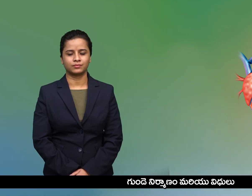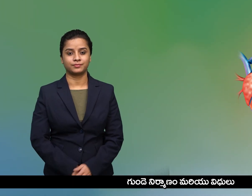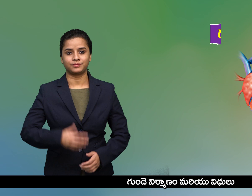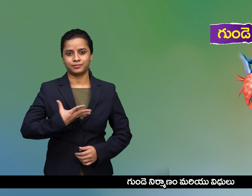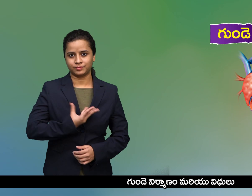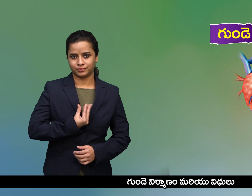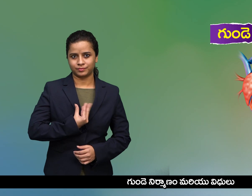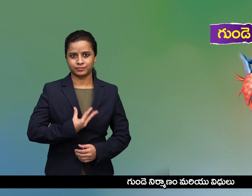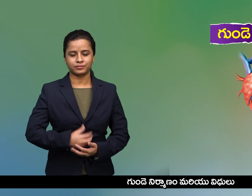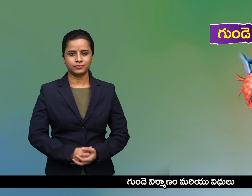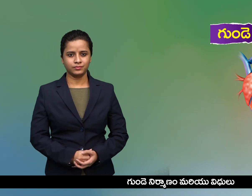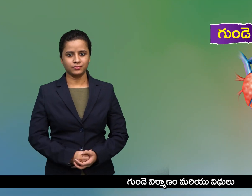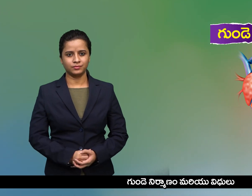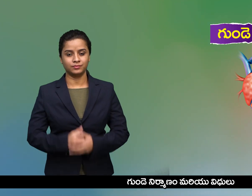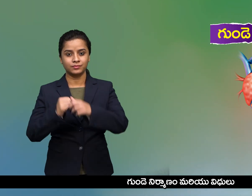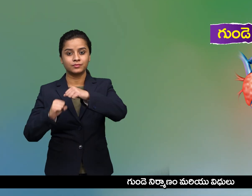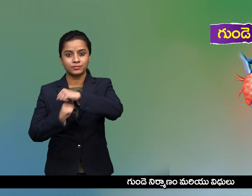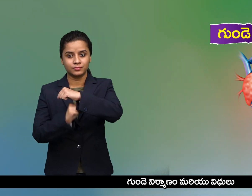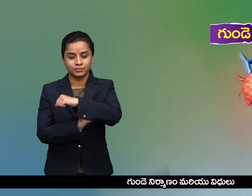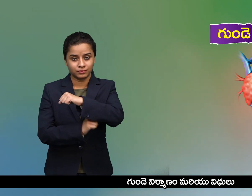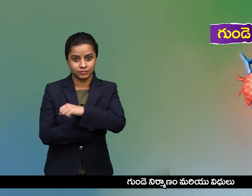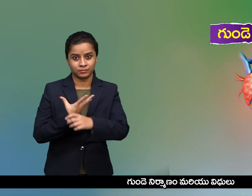గుండె నిర్మాణం మరియు విధులు.